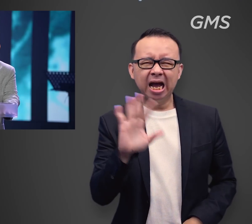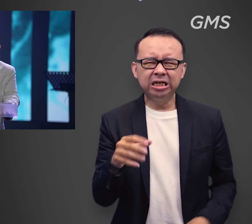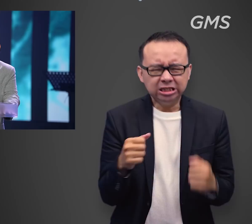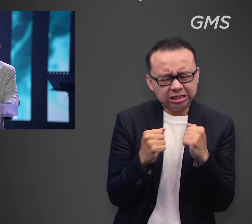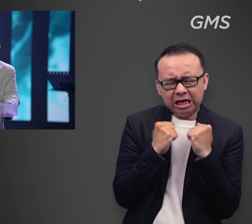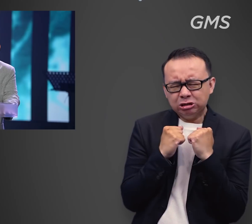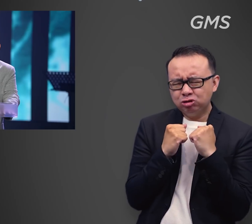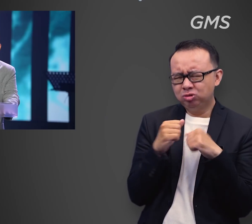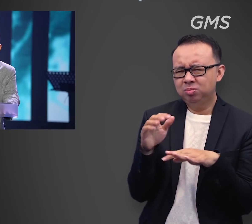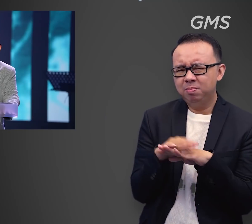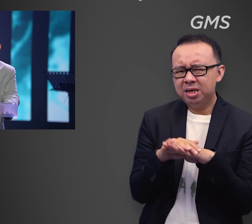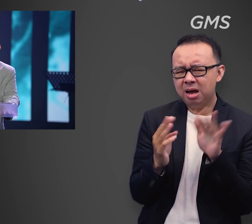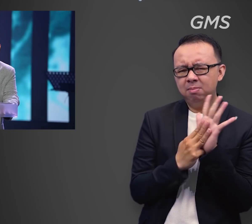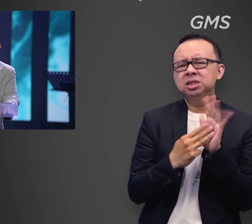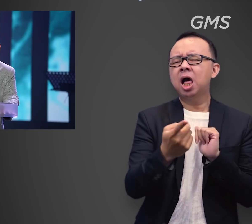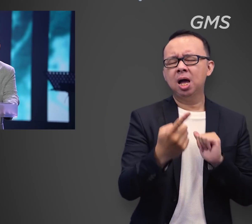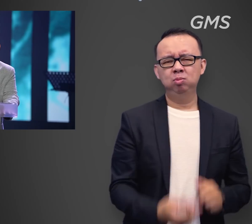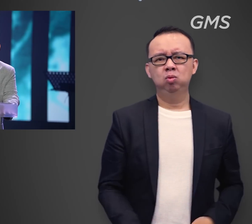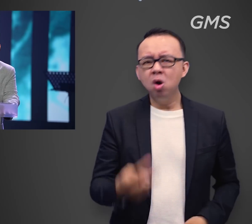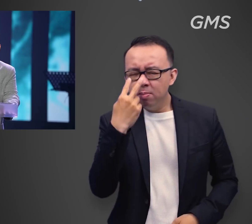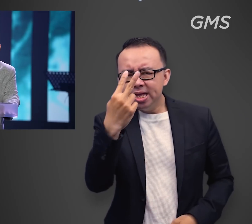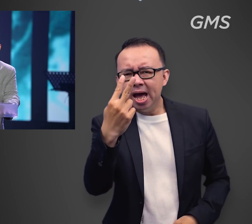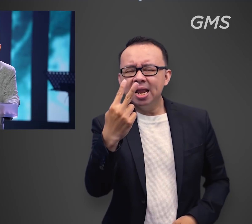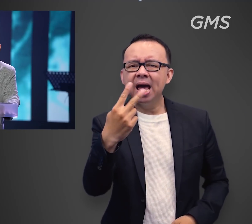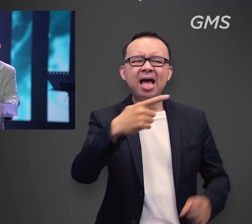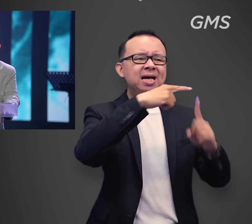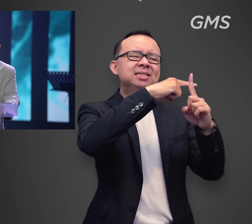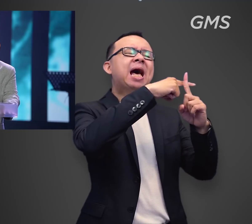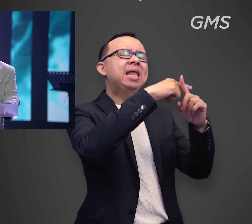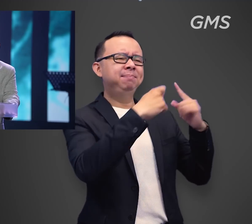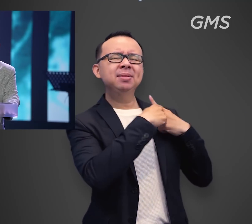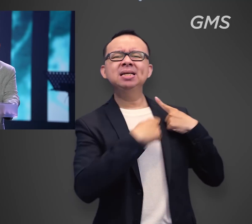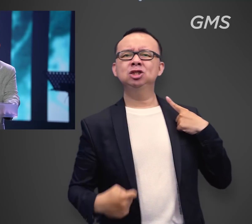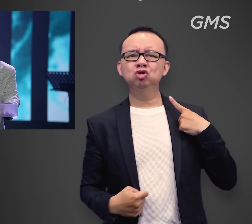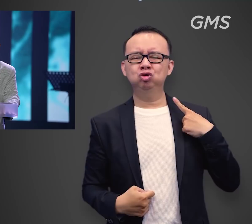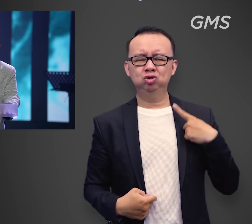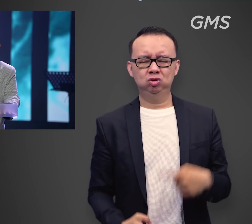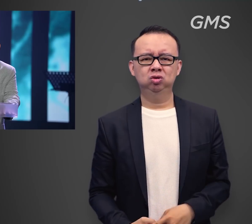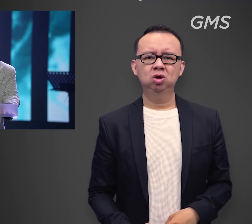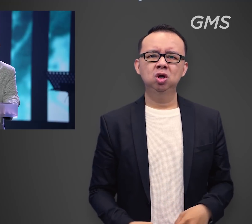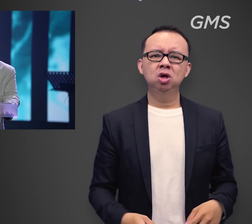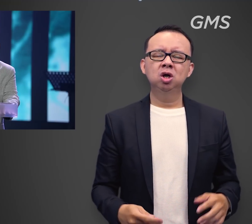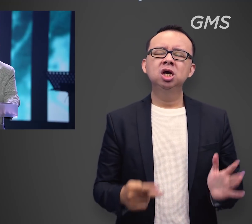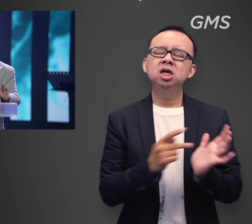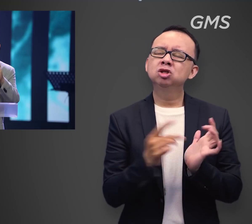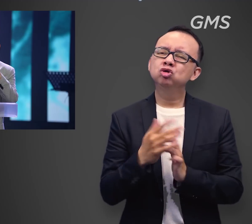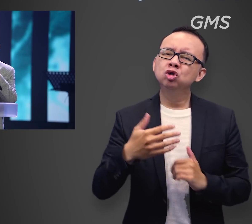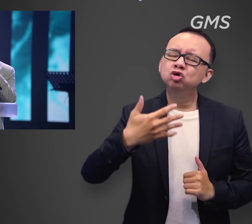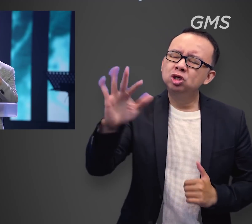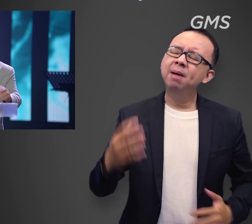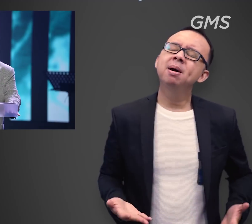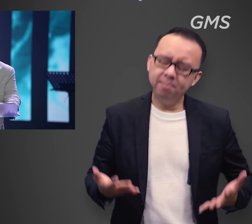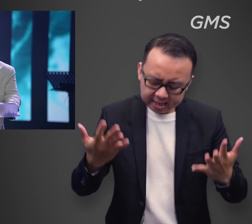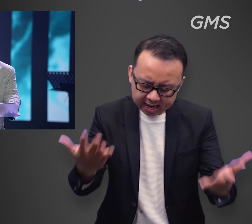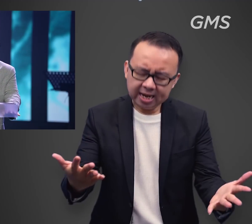ini. Lihatlah salib Kristus. Di situ Yesus telah memberikan kasih-Nya buat hidup kita. Ada